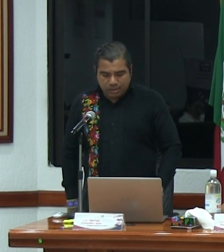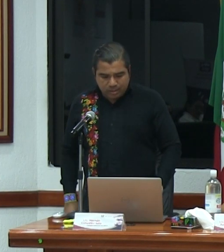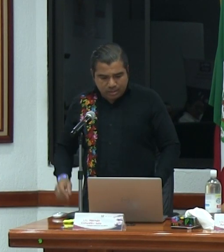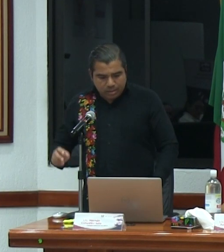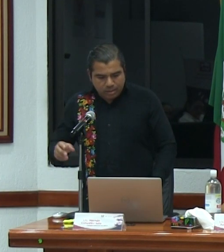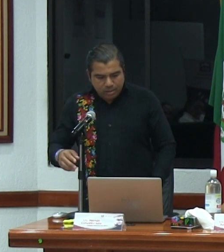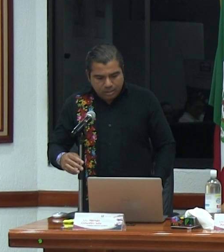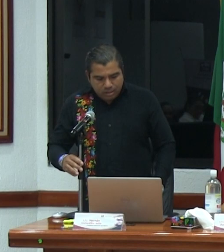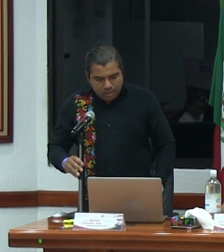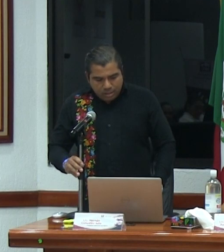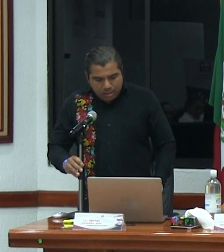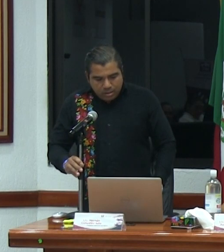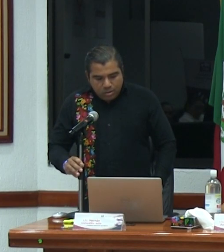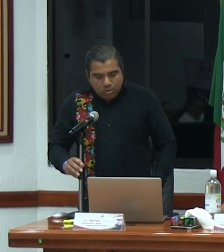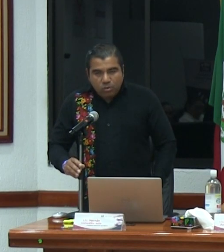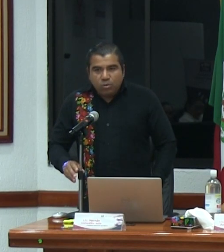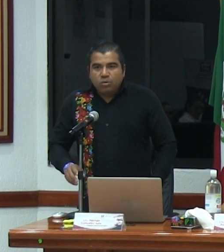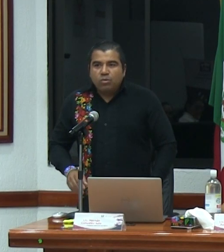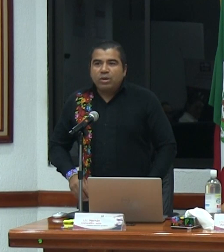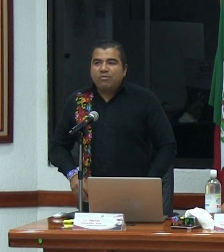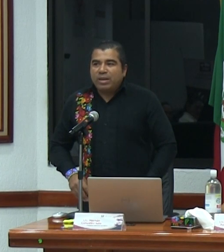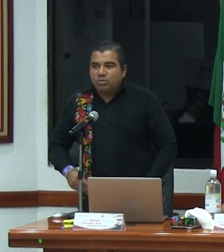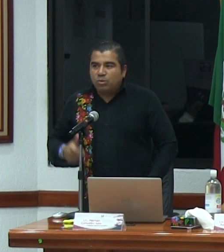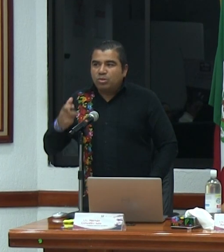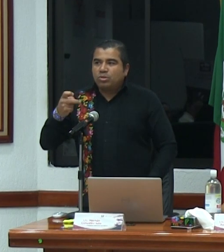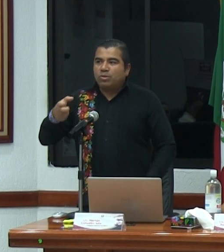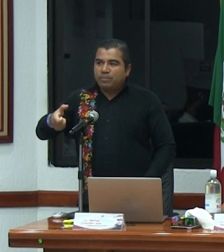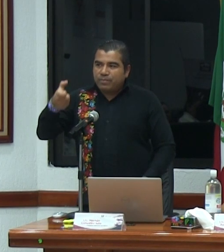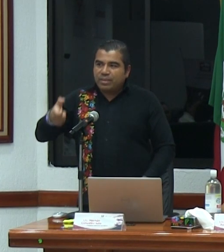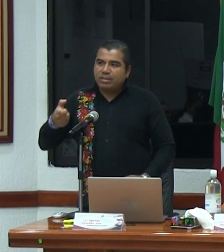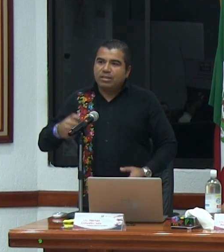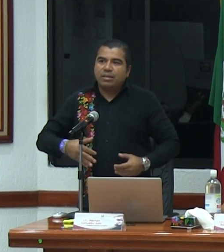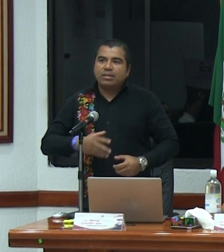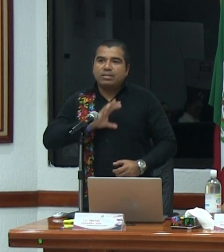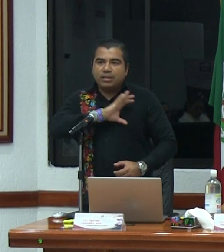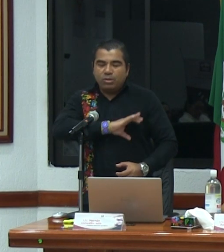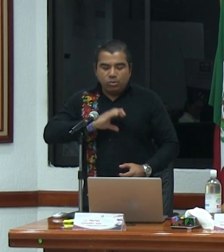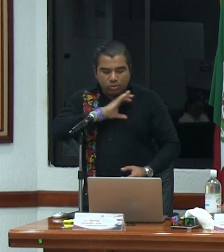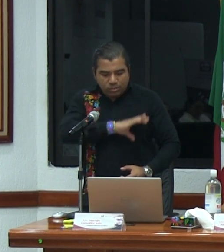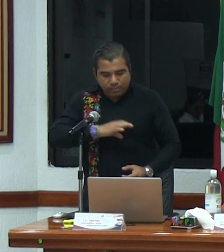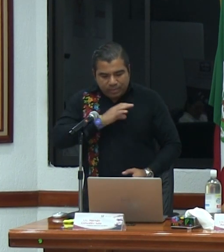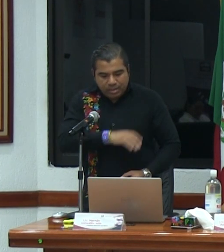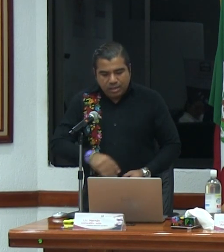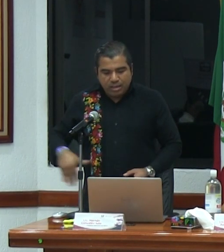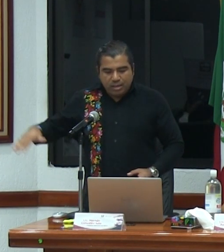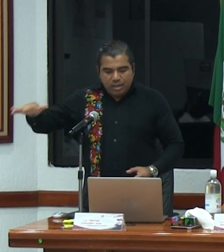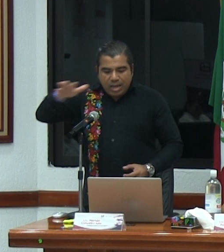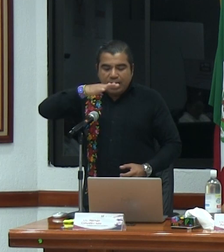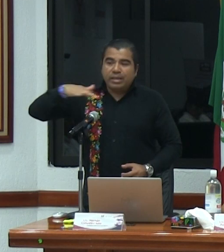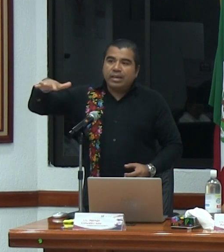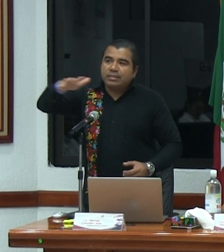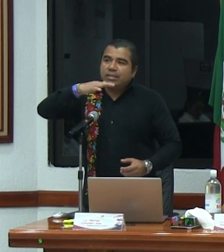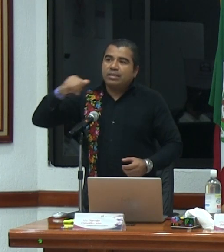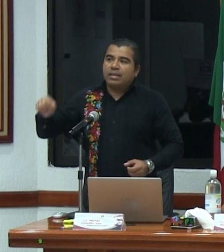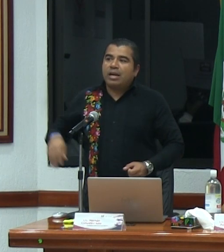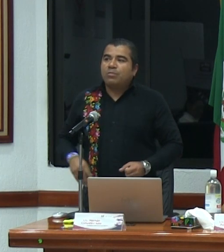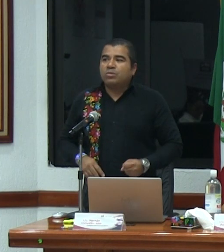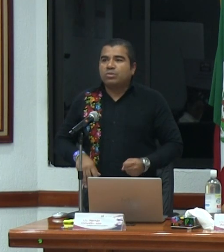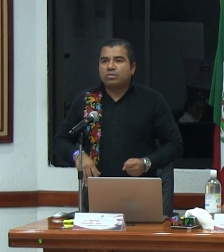Un afectuoso saludo a quienes integramos